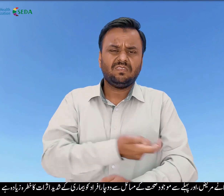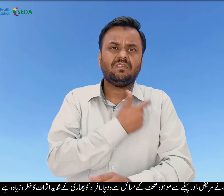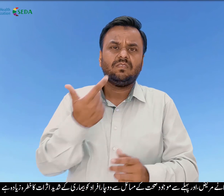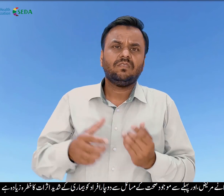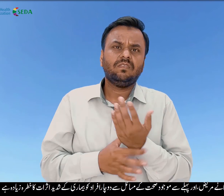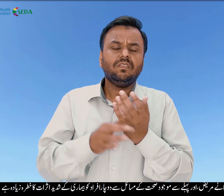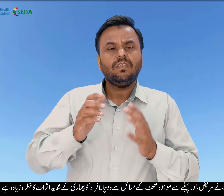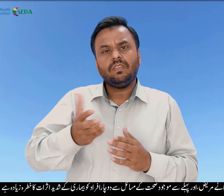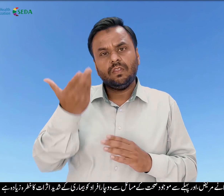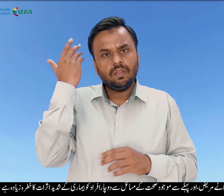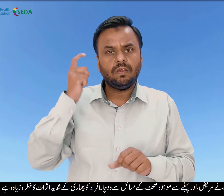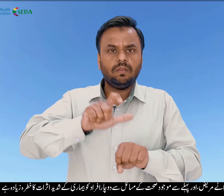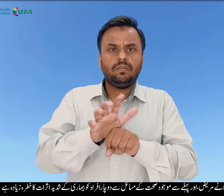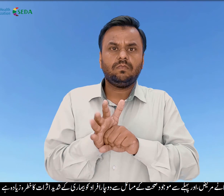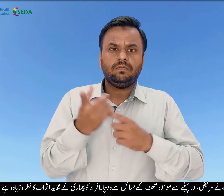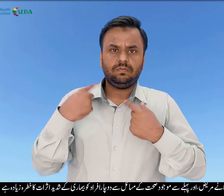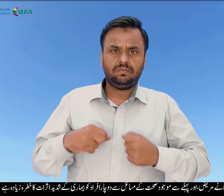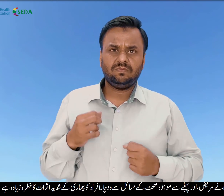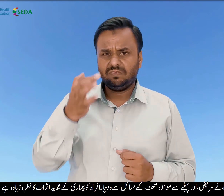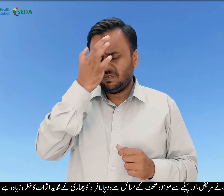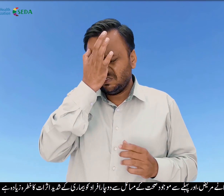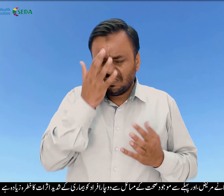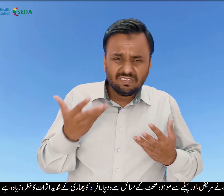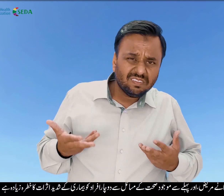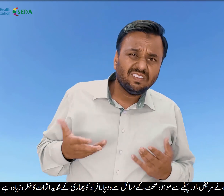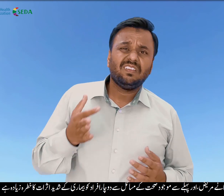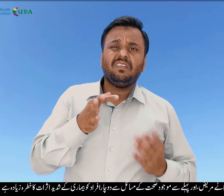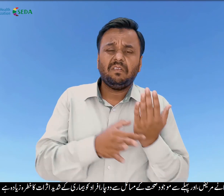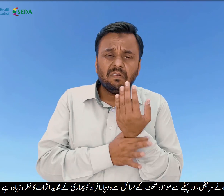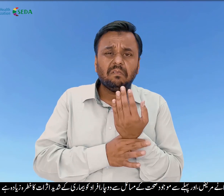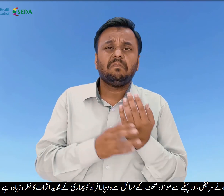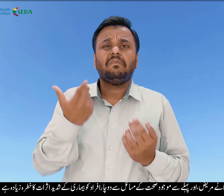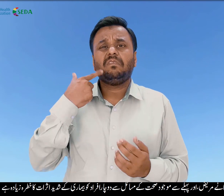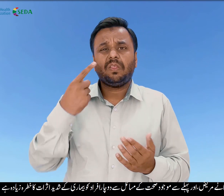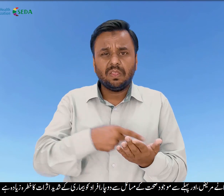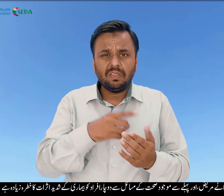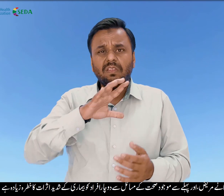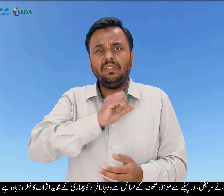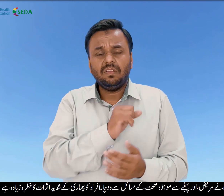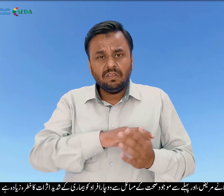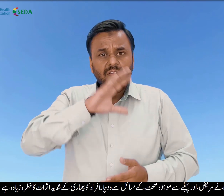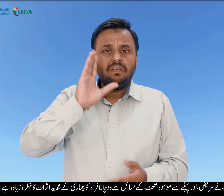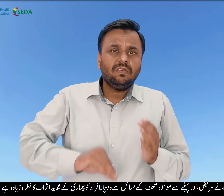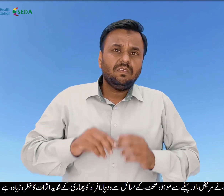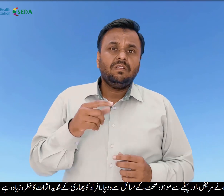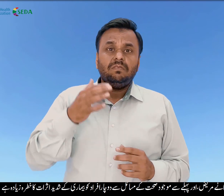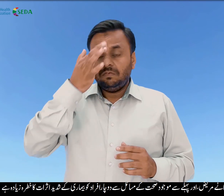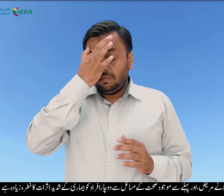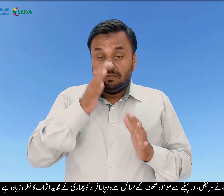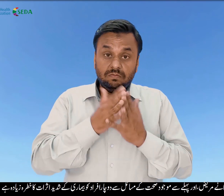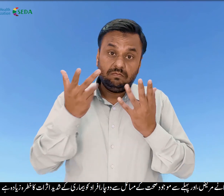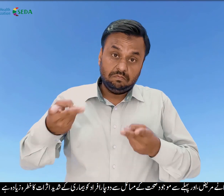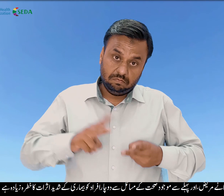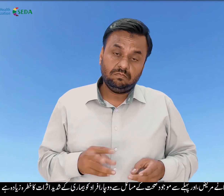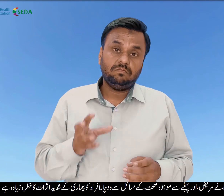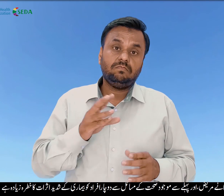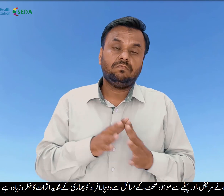مریض اور پہلے سے موجود صحت کے مسائل سے دوچار افراد کو بیماری کے شدید اثرات کا خطرہ زیادہ